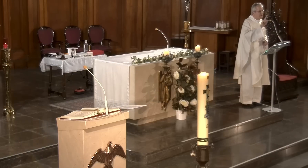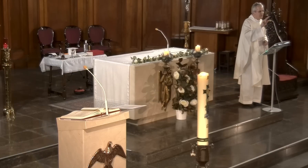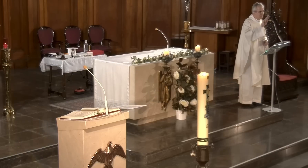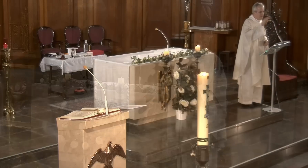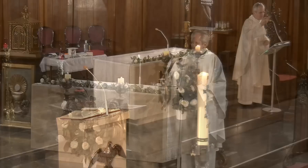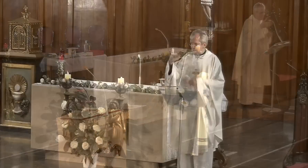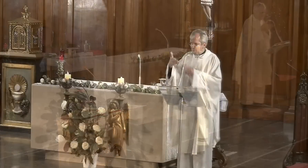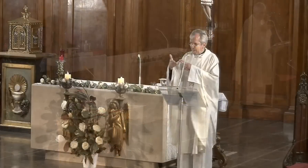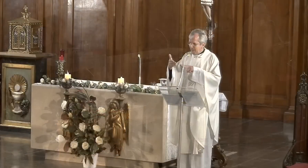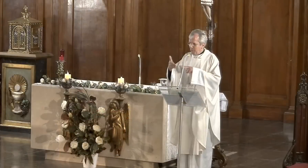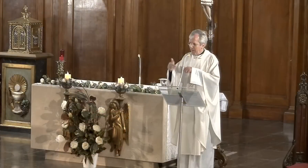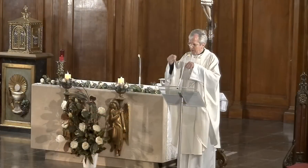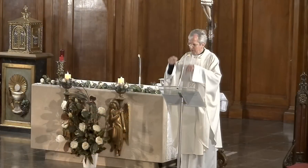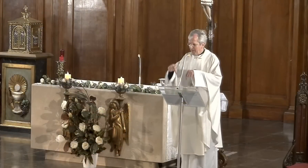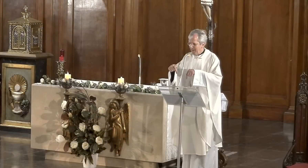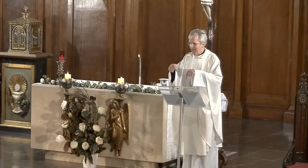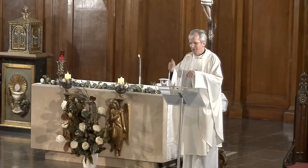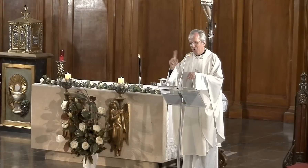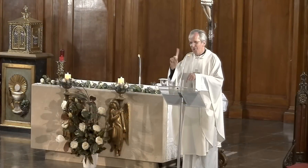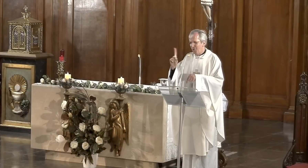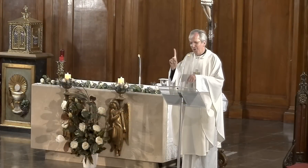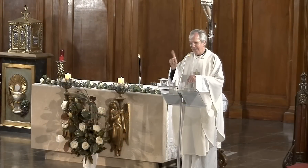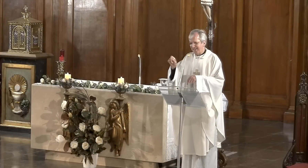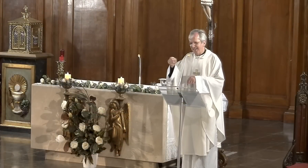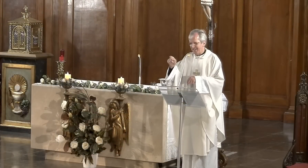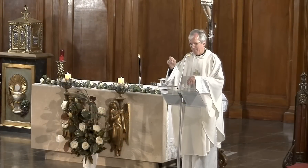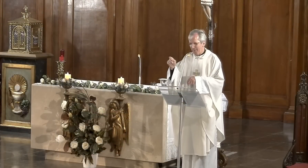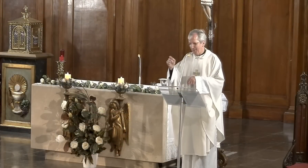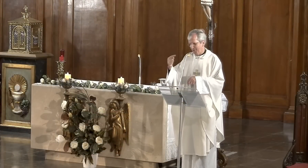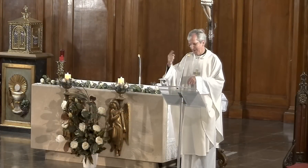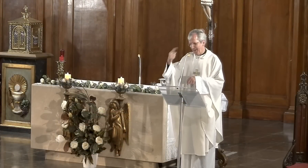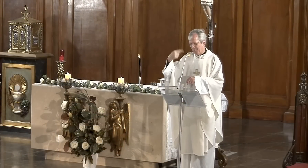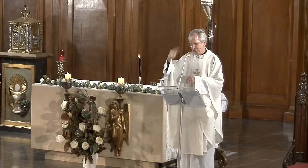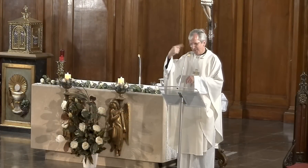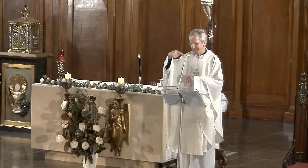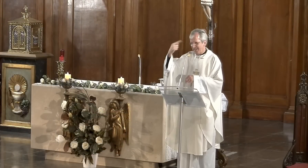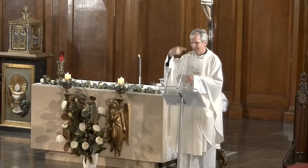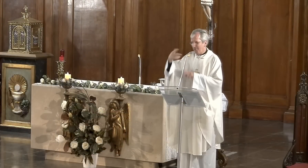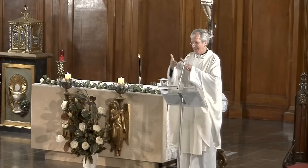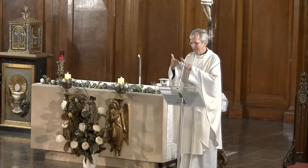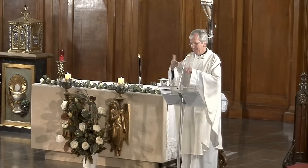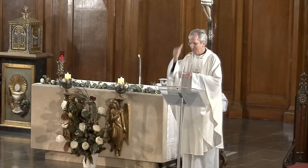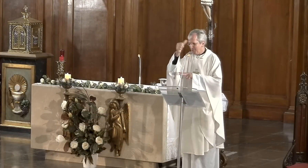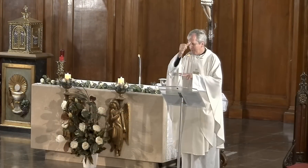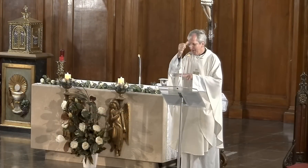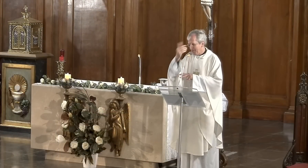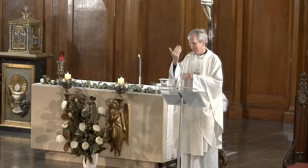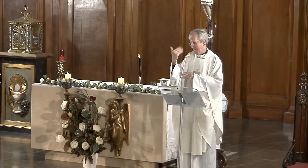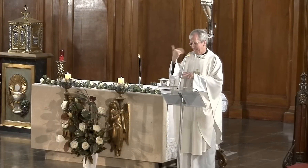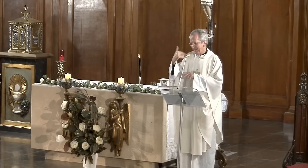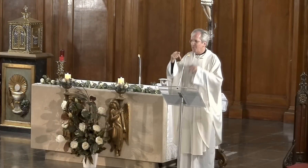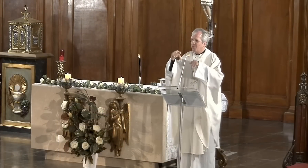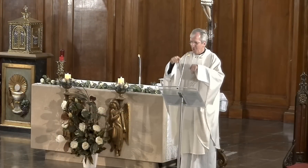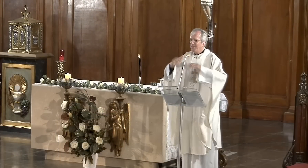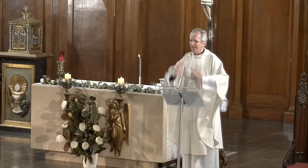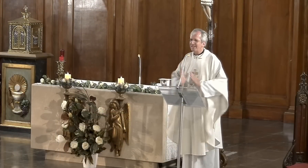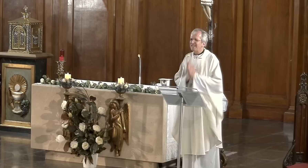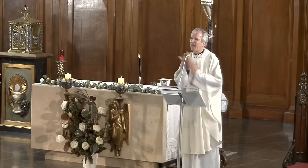la segunda lectura de hoy no es de San Pedro que hemos estado leyendo los domingos pasados hoy es de